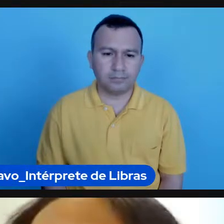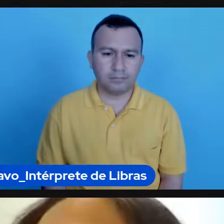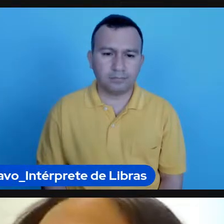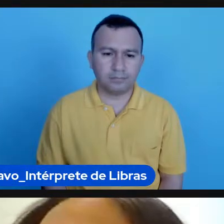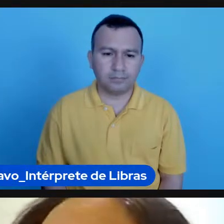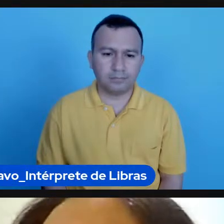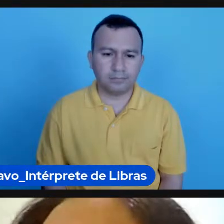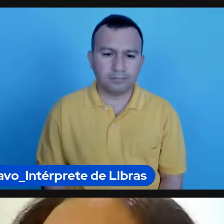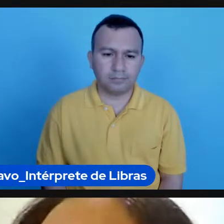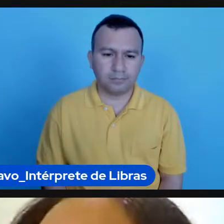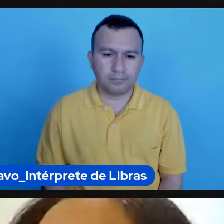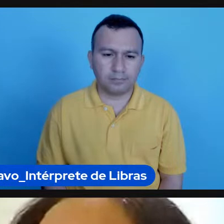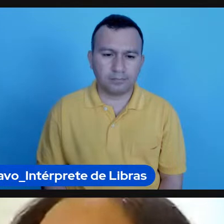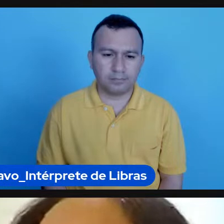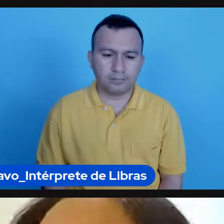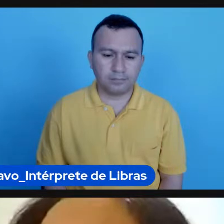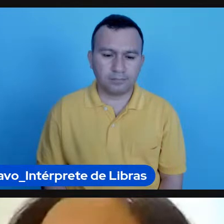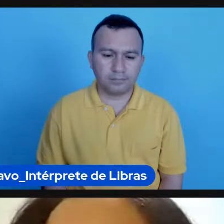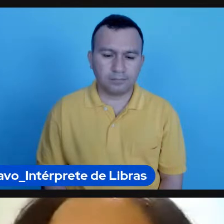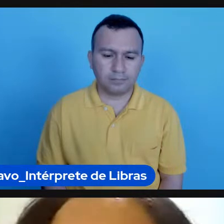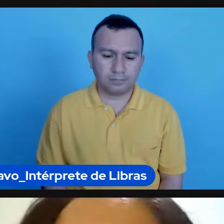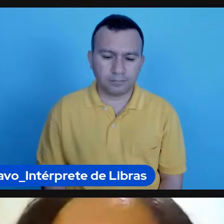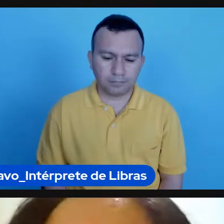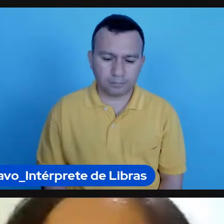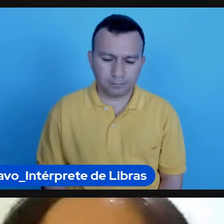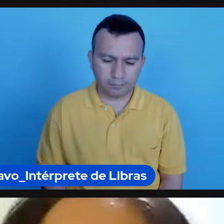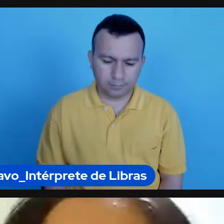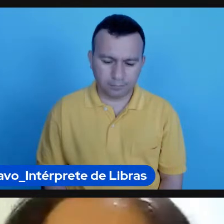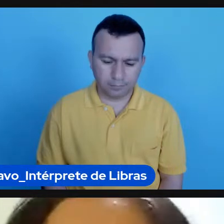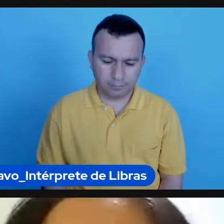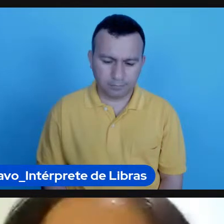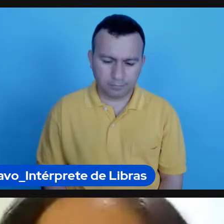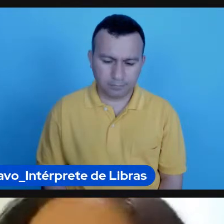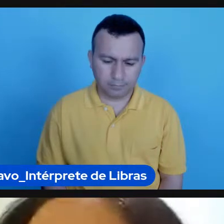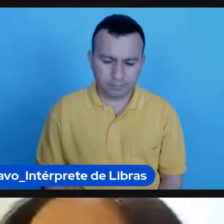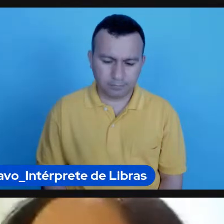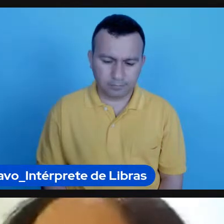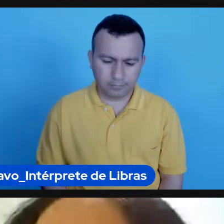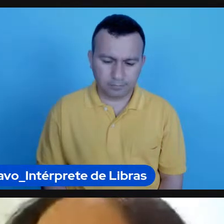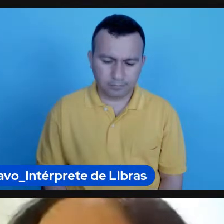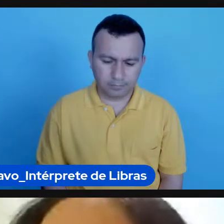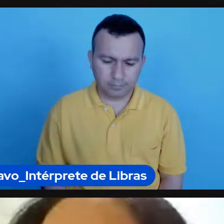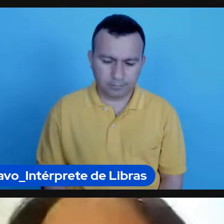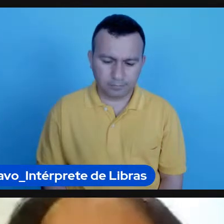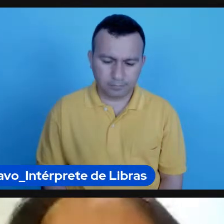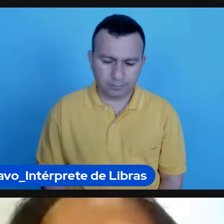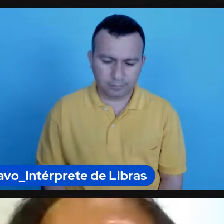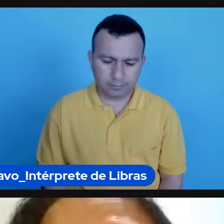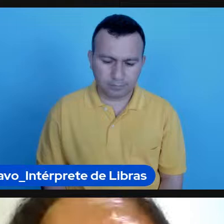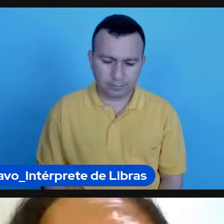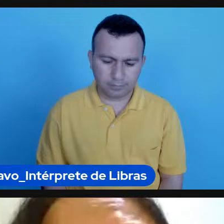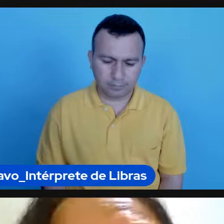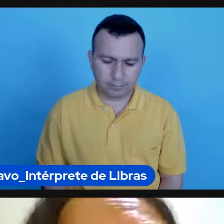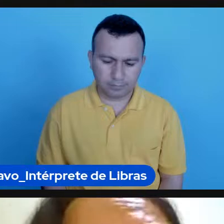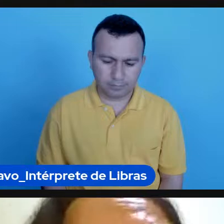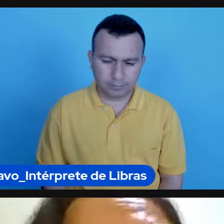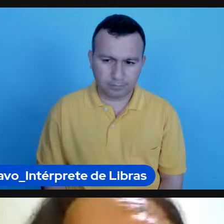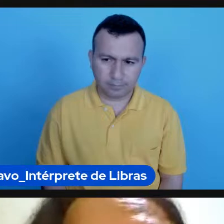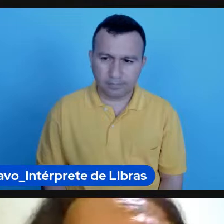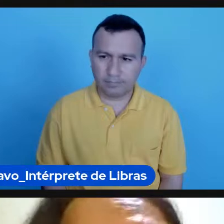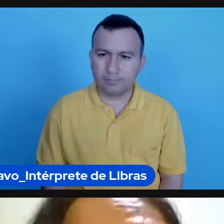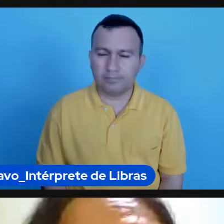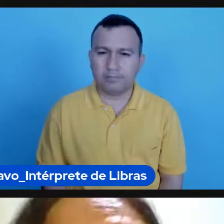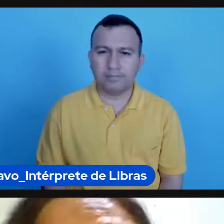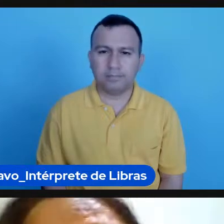aprendizado. E aí eu passo a atenção de uma fala que foi, eu não sei se da